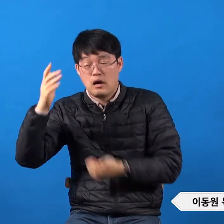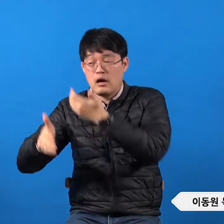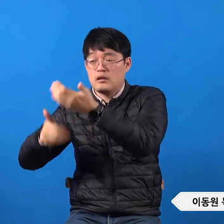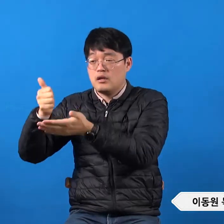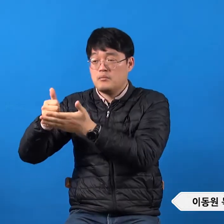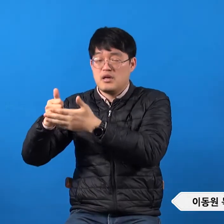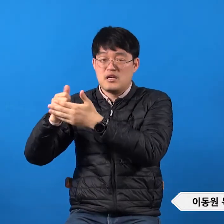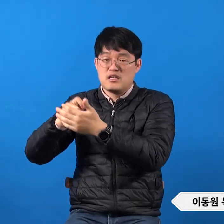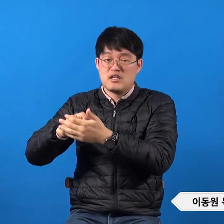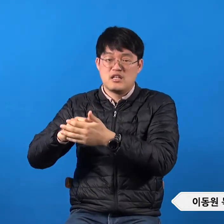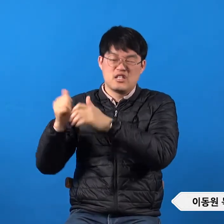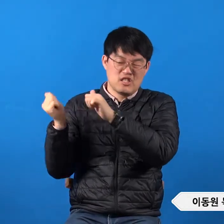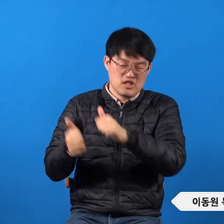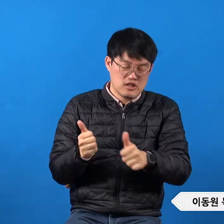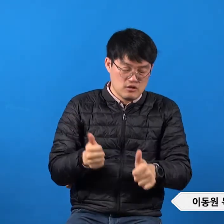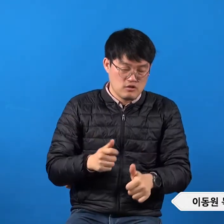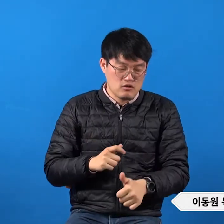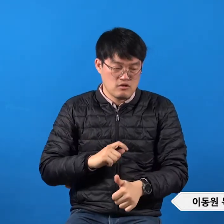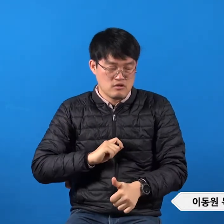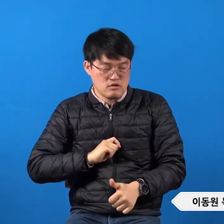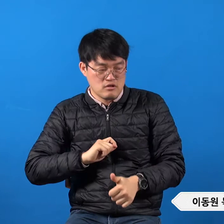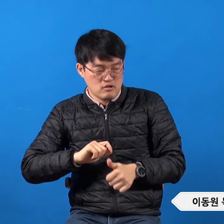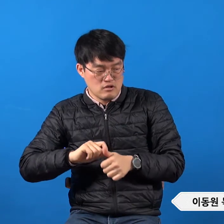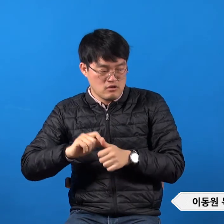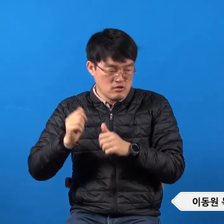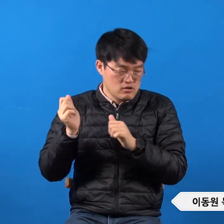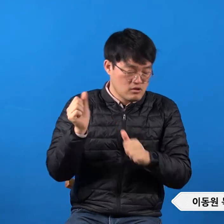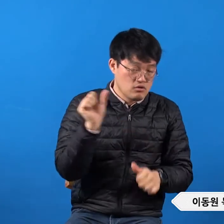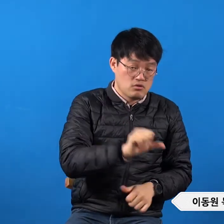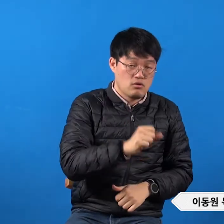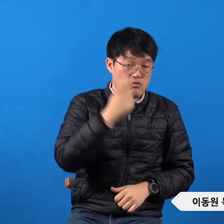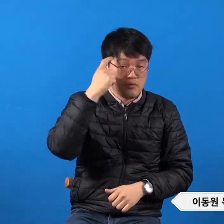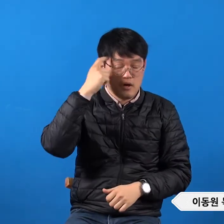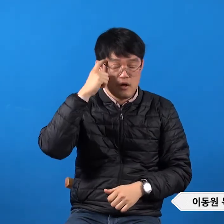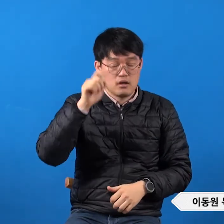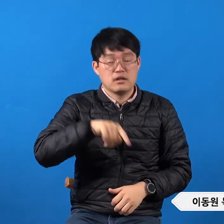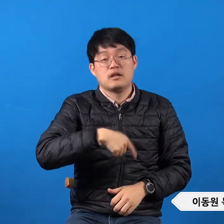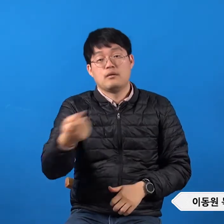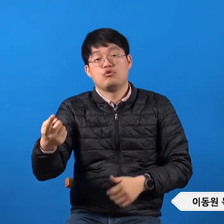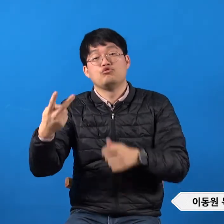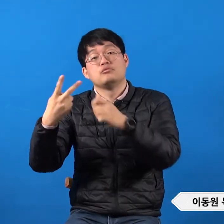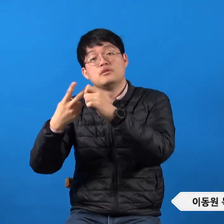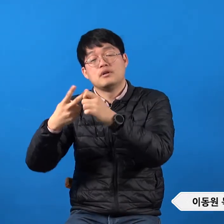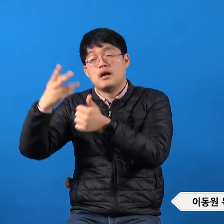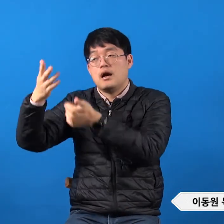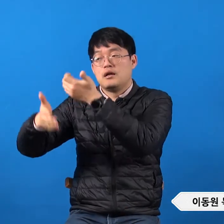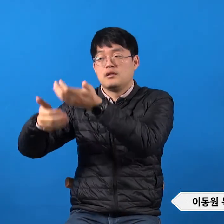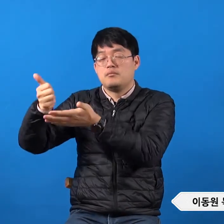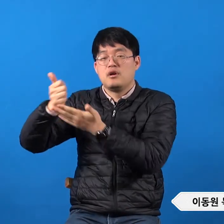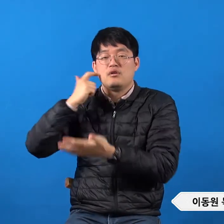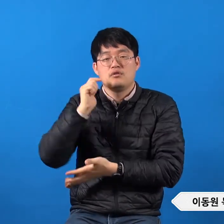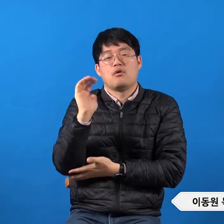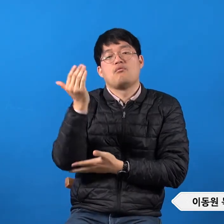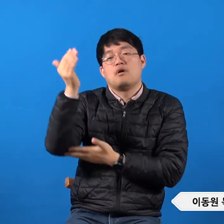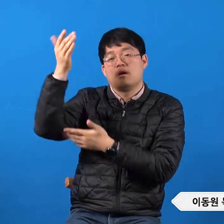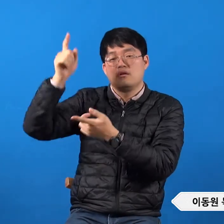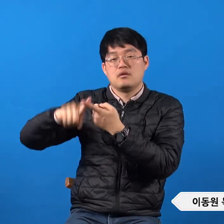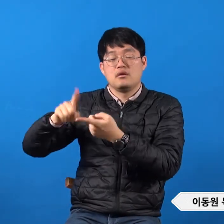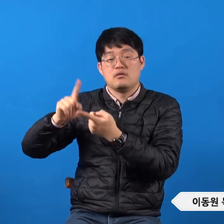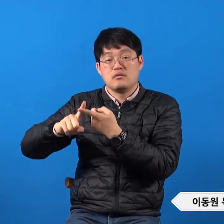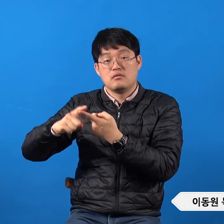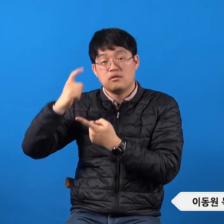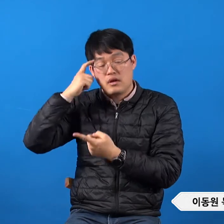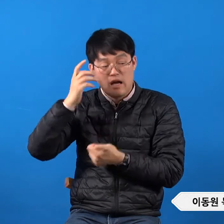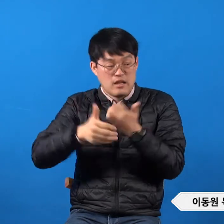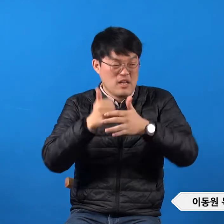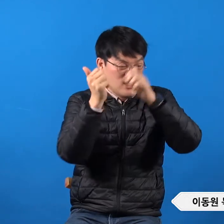진노하시는가? 근데 거기서 끝나면 안 돼요. 두 번째 주제는 뭐예요? 하나님의 영광. 이